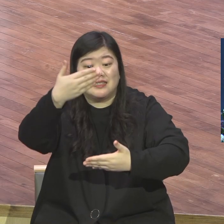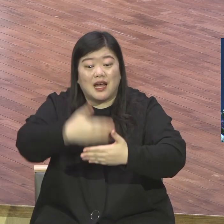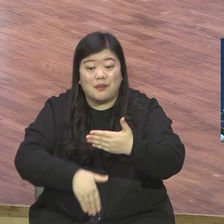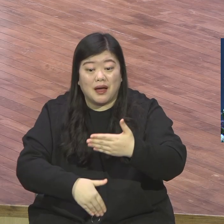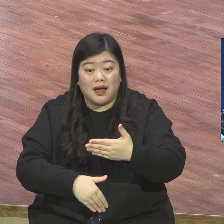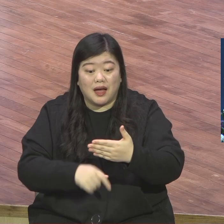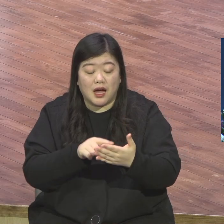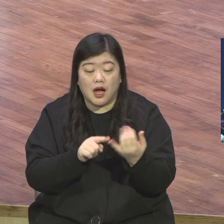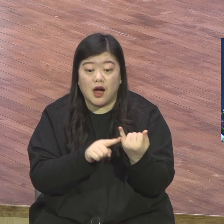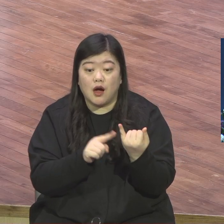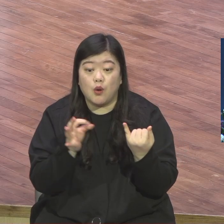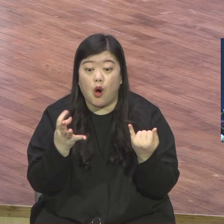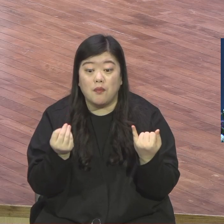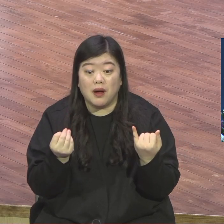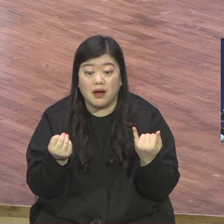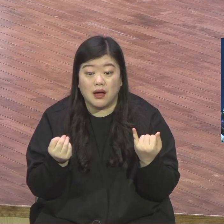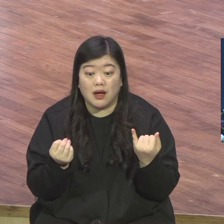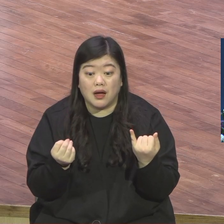20조.